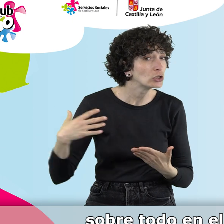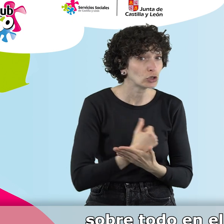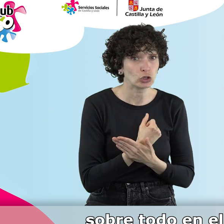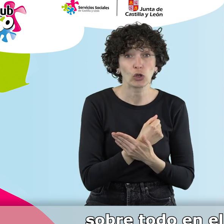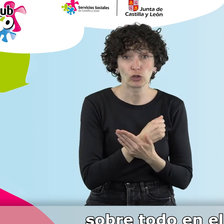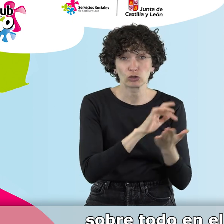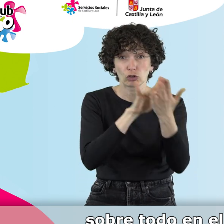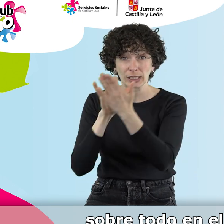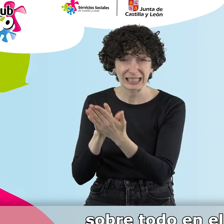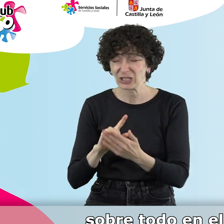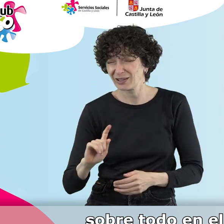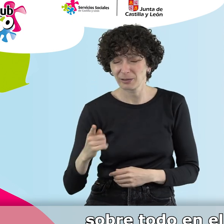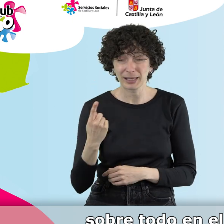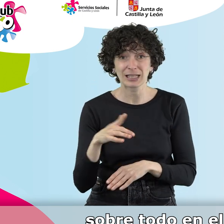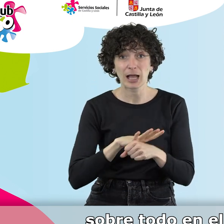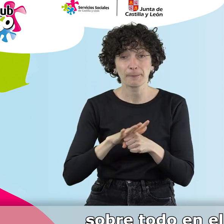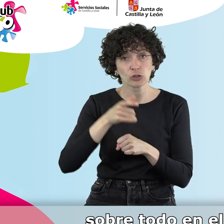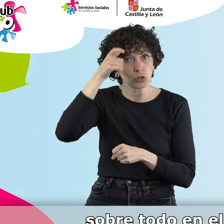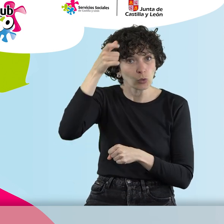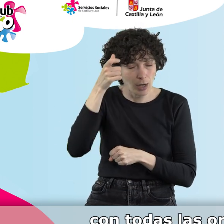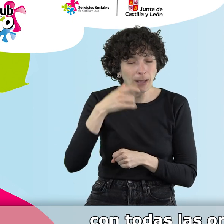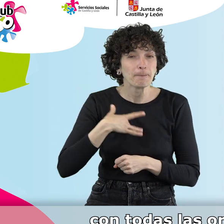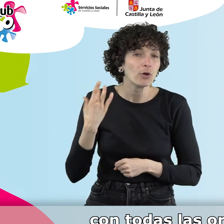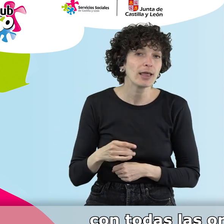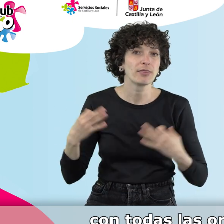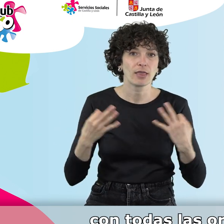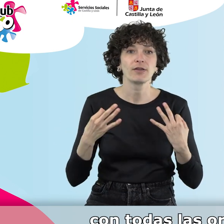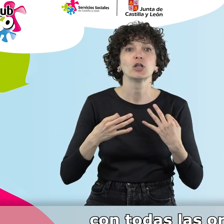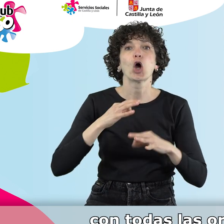todo en el mundo rural, es necesario hacerlo en colaboración con